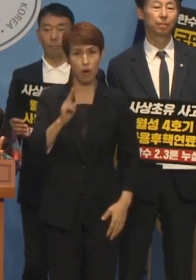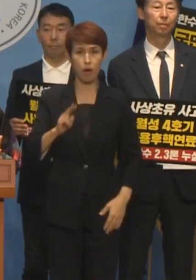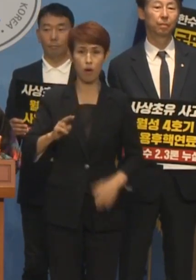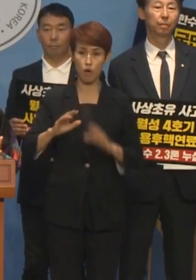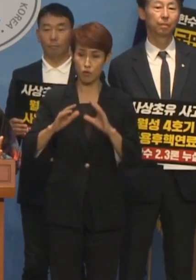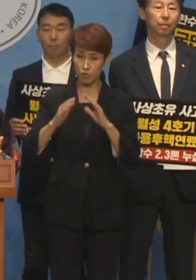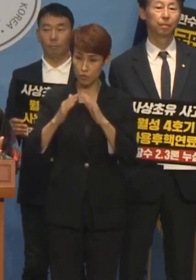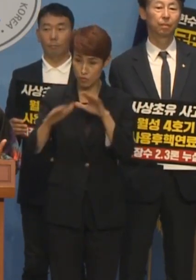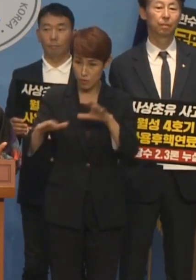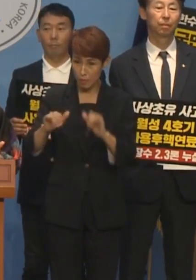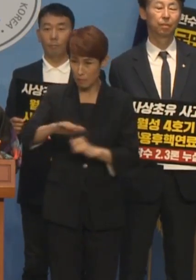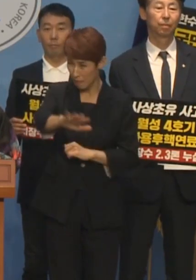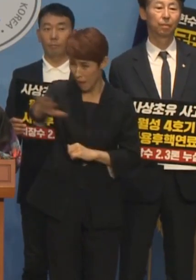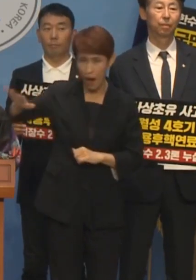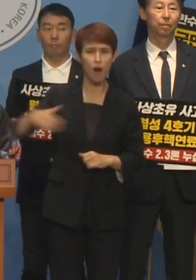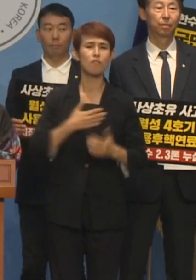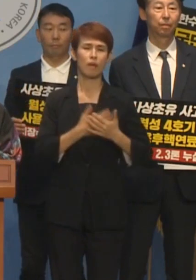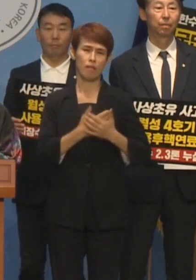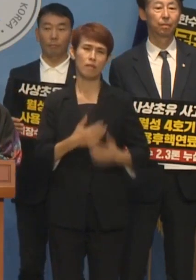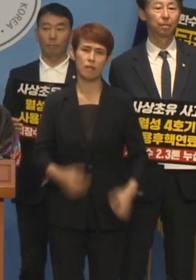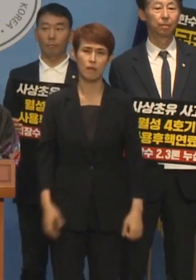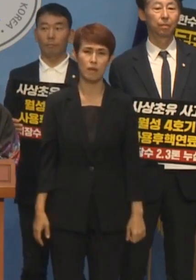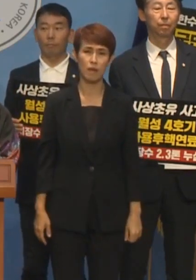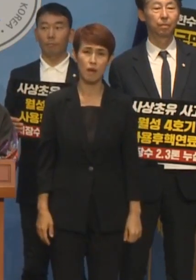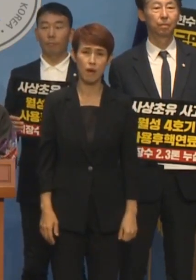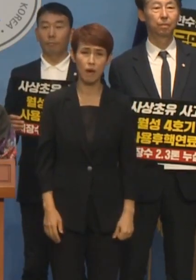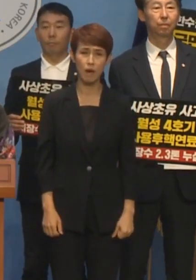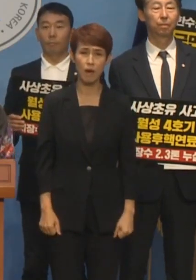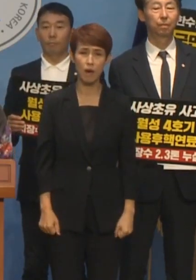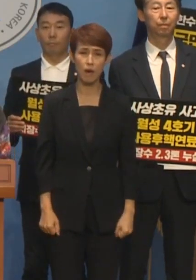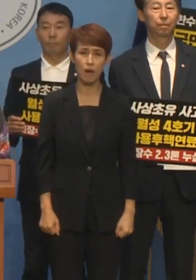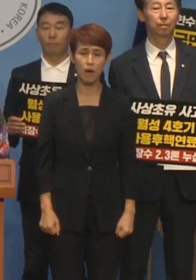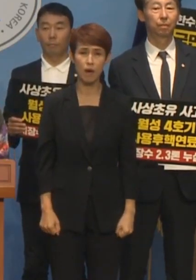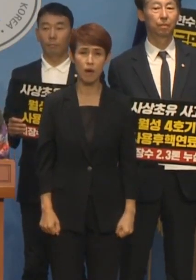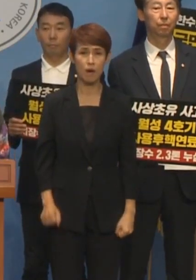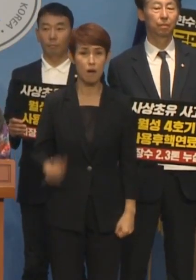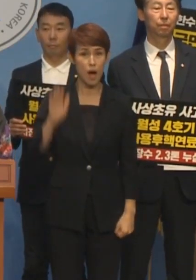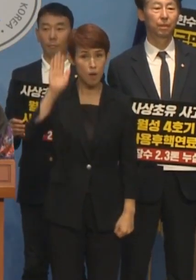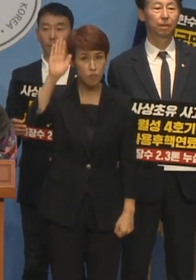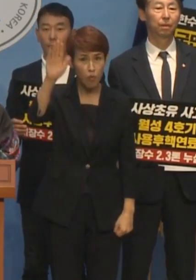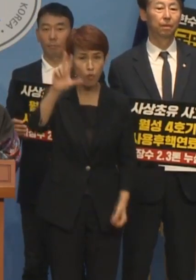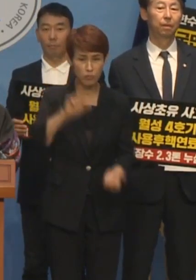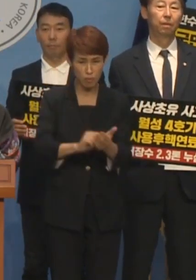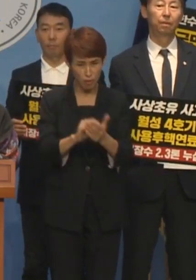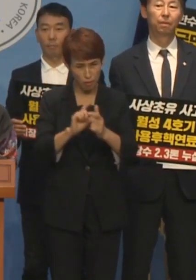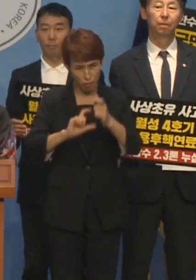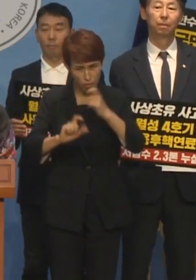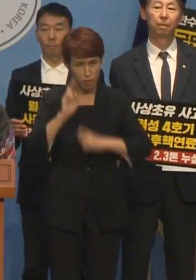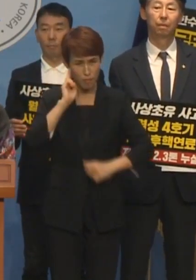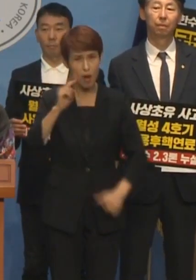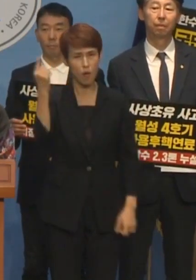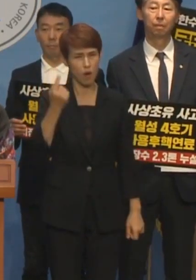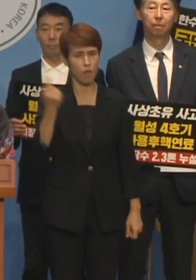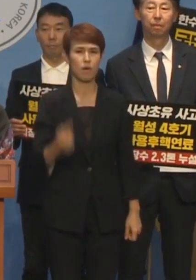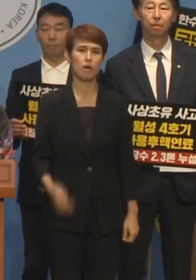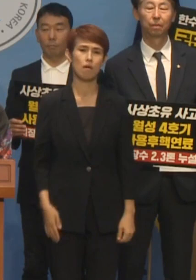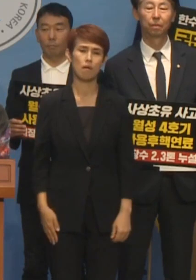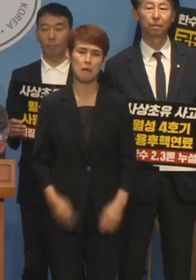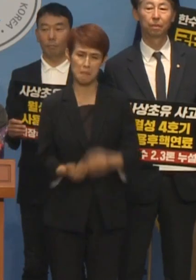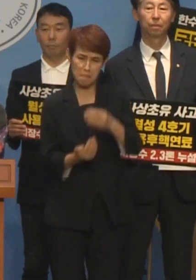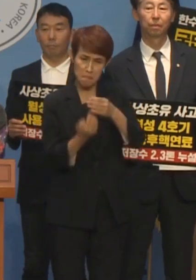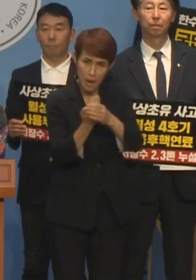불안에 떨고 있습니다. 지금 앞으로 자꾸 이게 더 커집니다. 작은